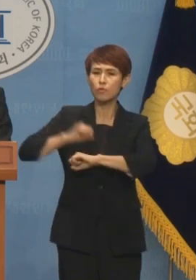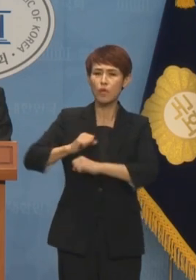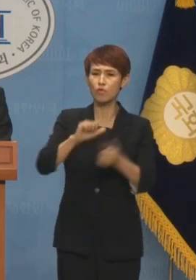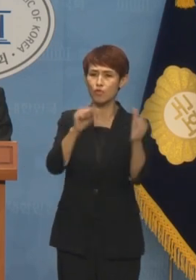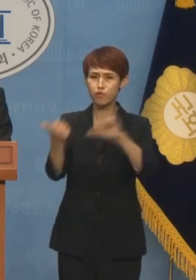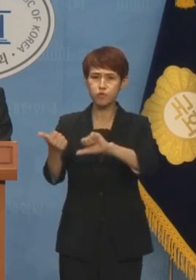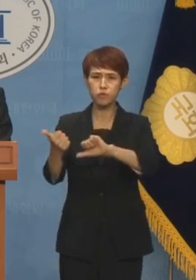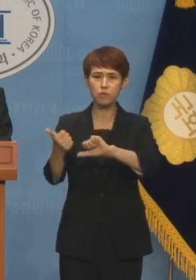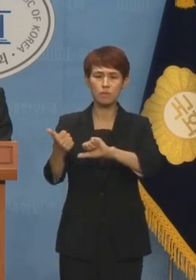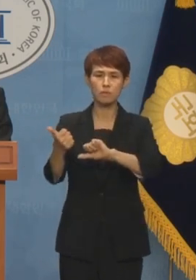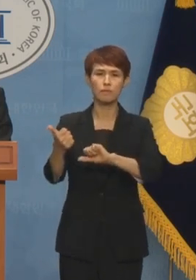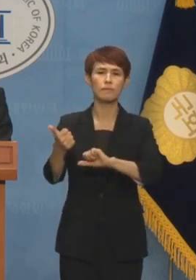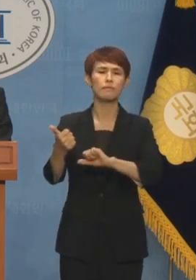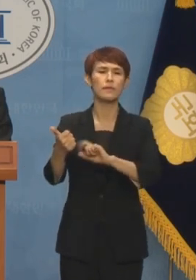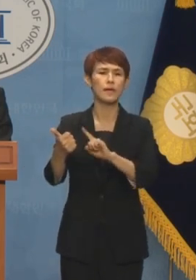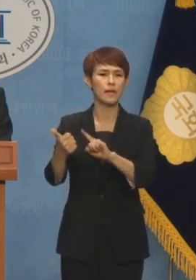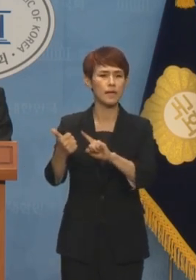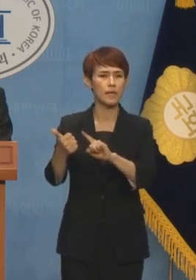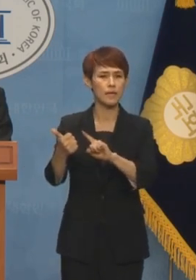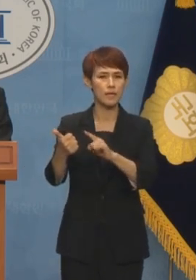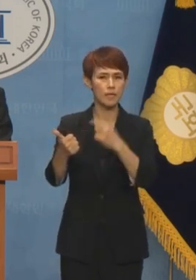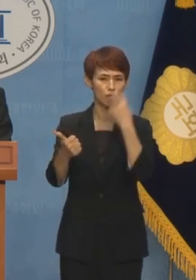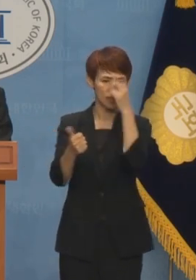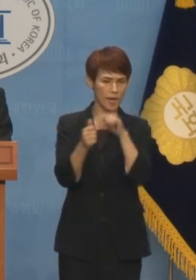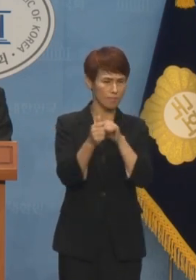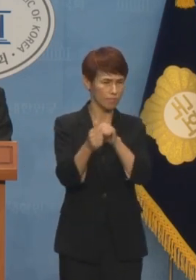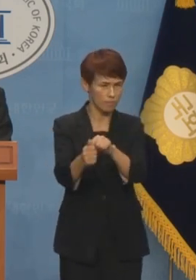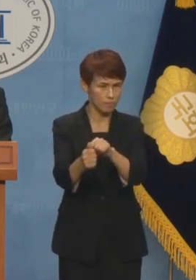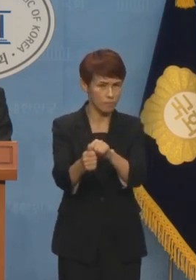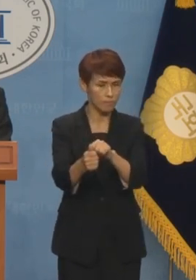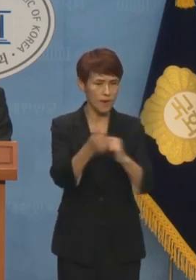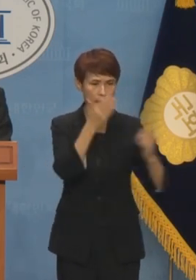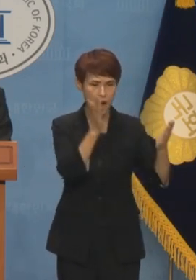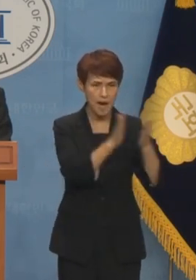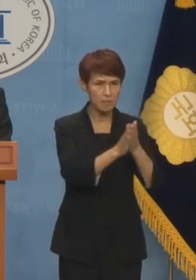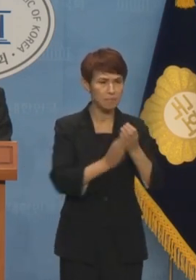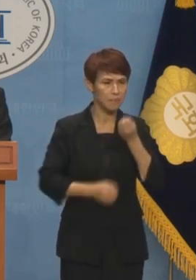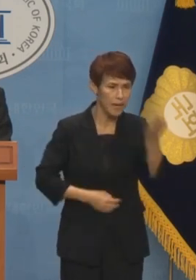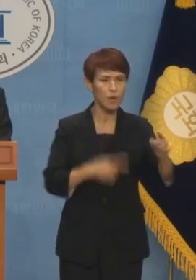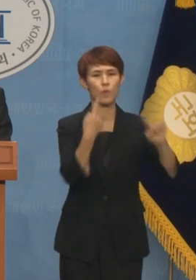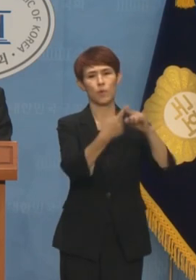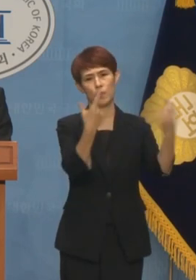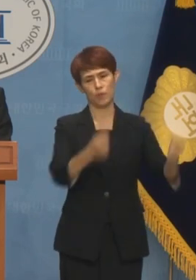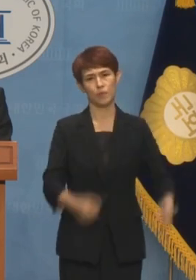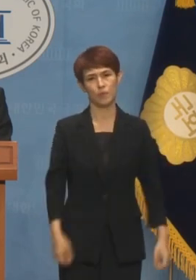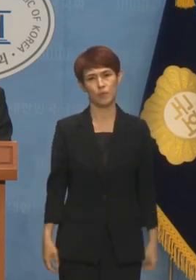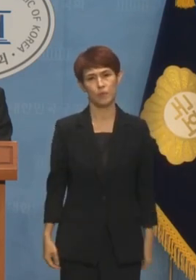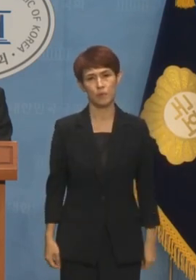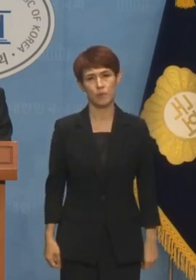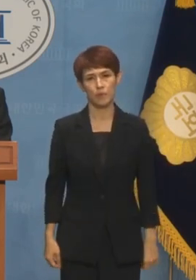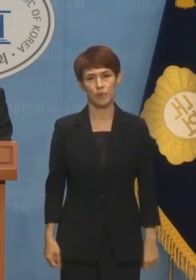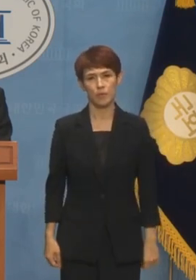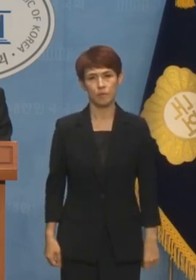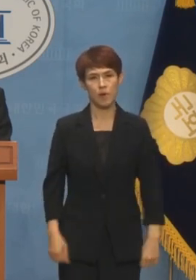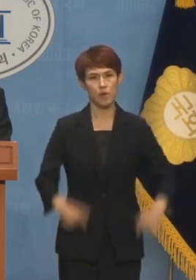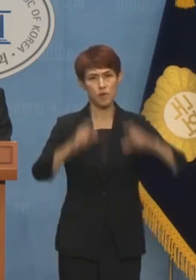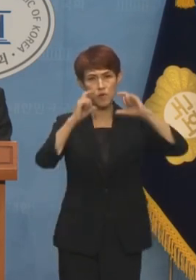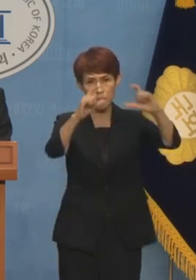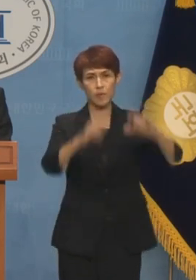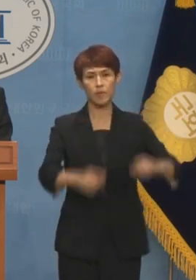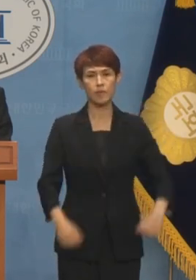수사외압 사건의 공범임을 자백하는 셈입니다. 엄중히